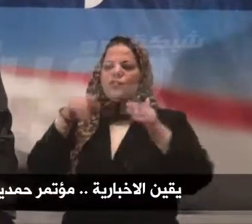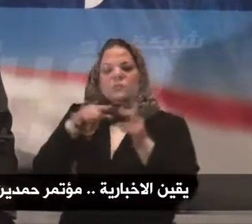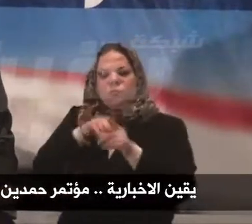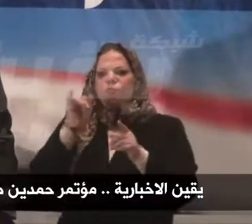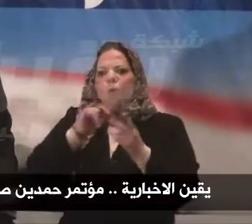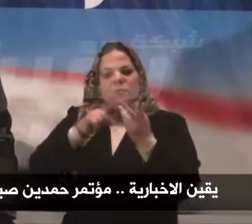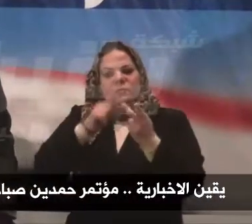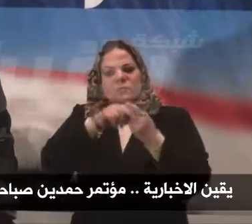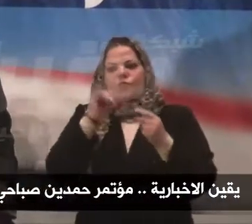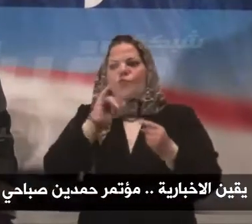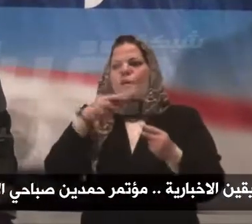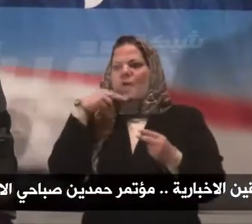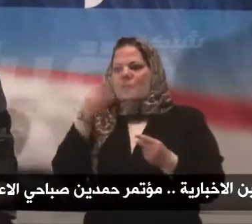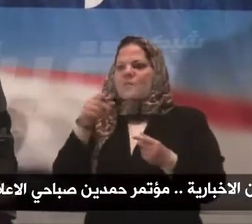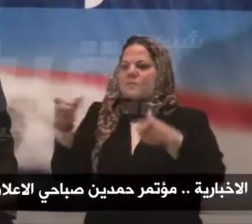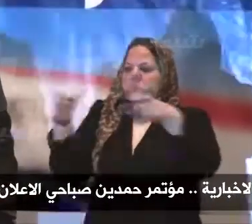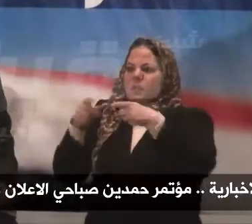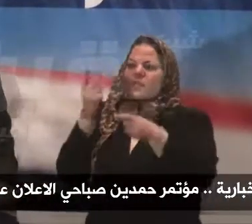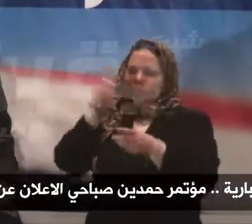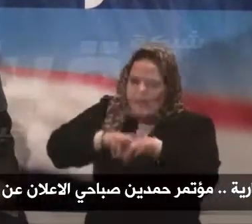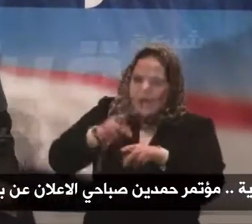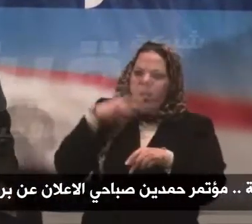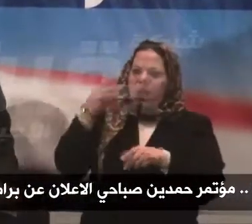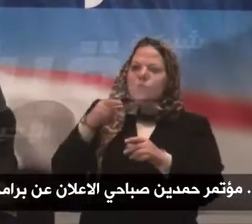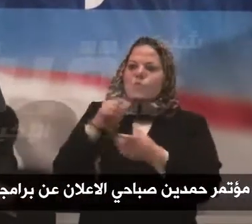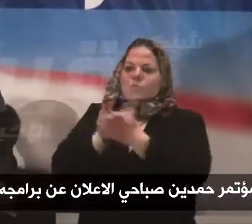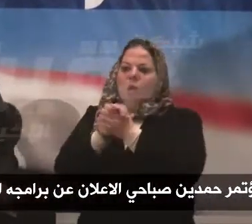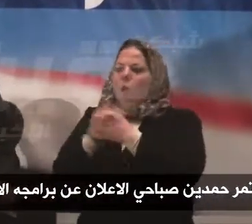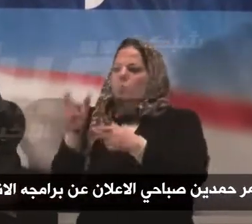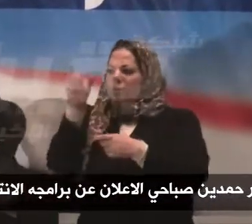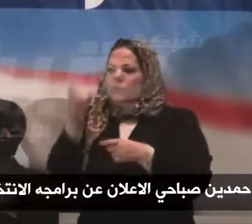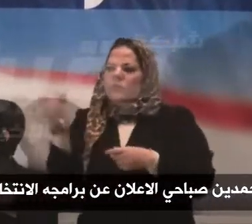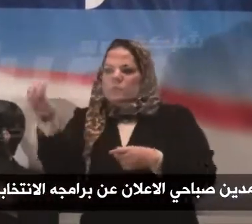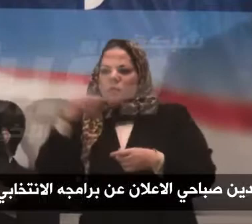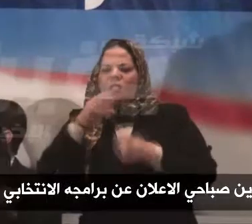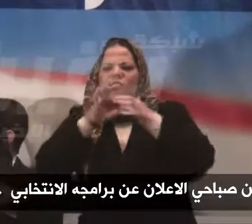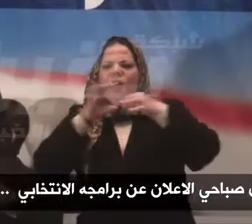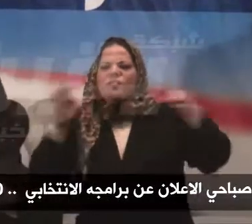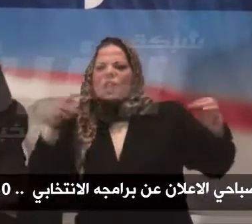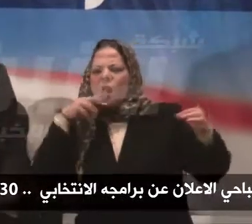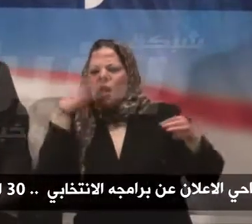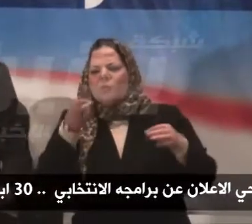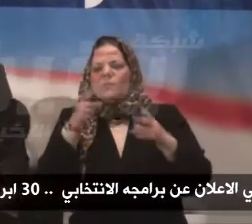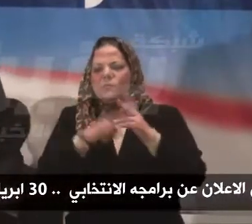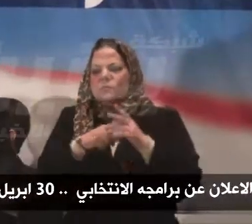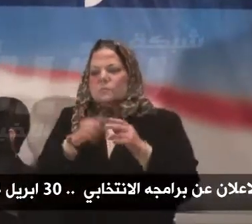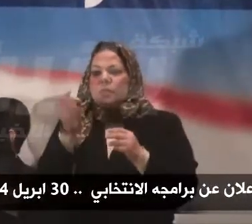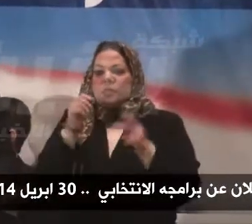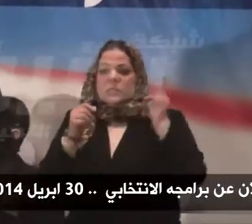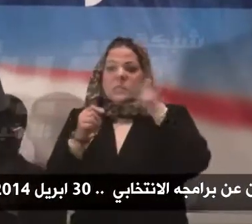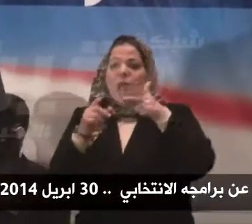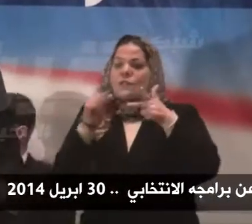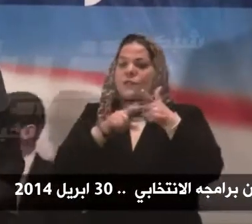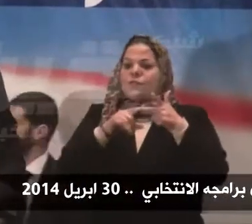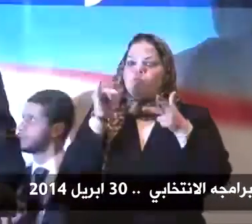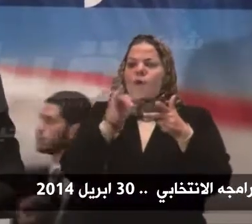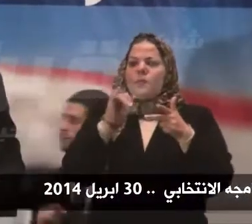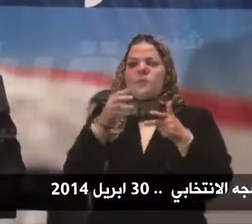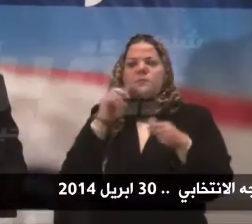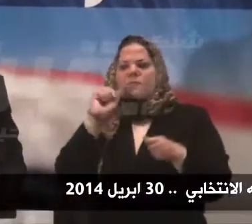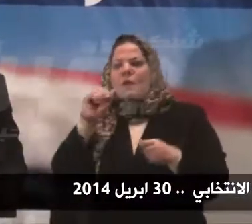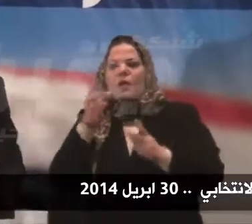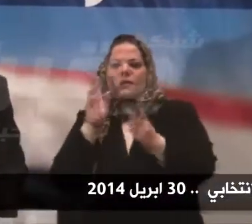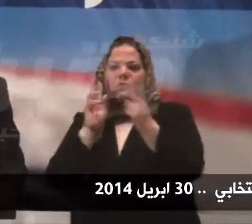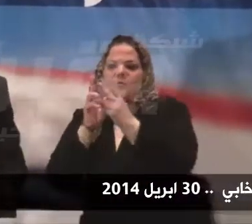سوف يتفضل عدد من الزملاء بعرضه عليكم بالتفصيل. المحور الثالث وهو الخاص